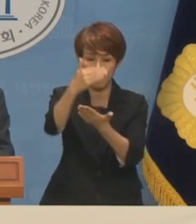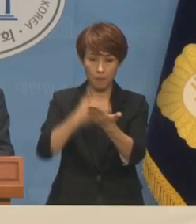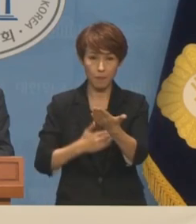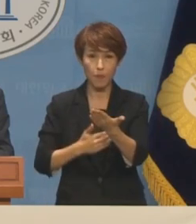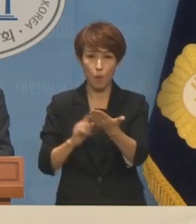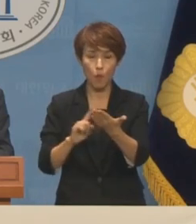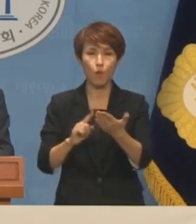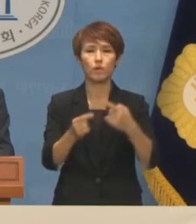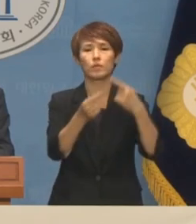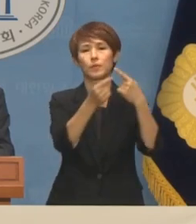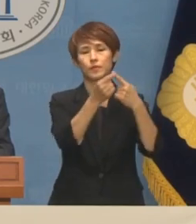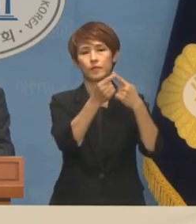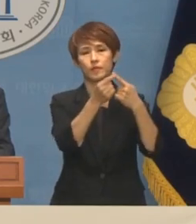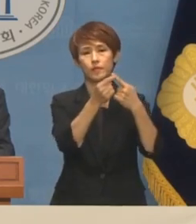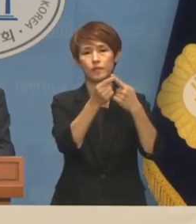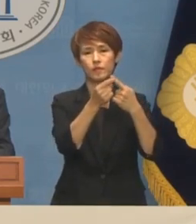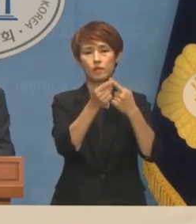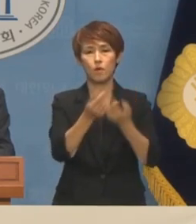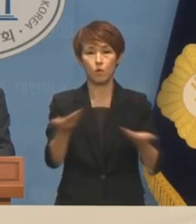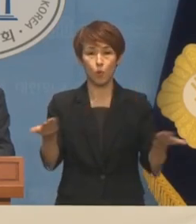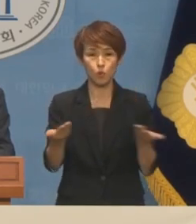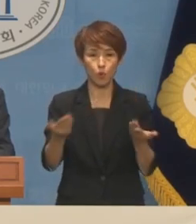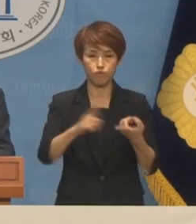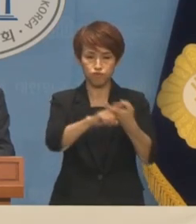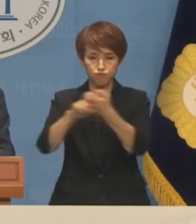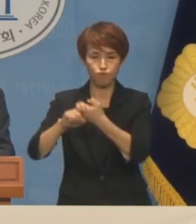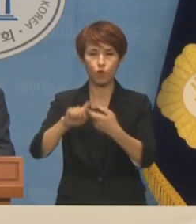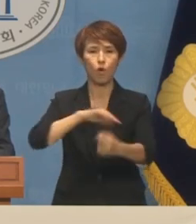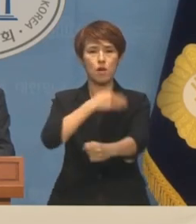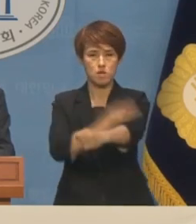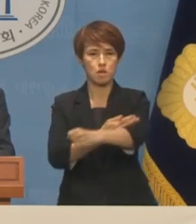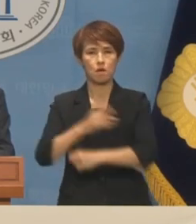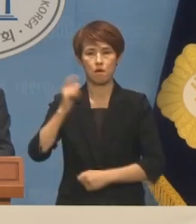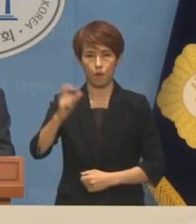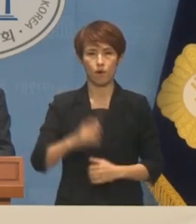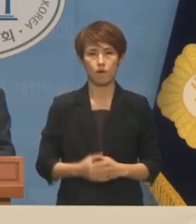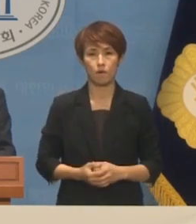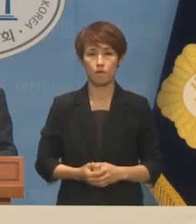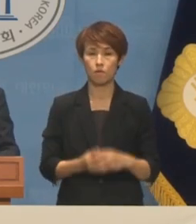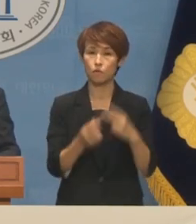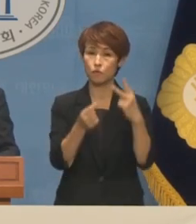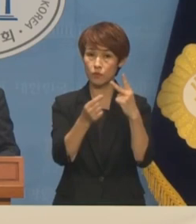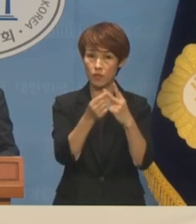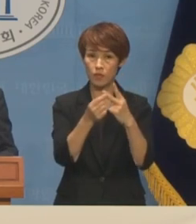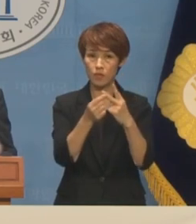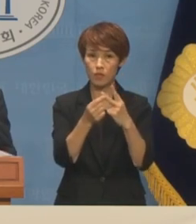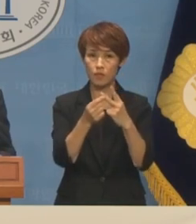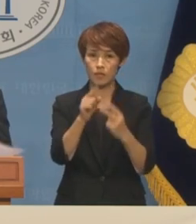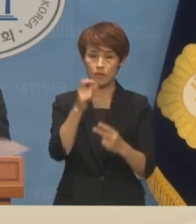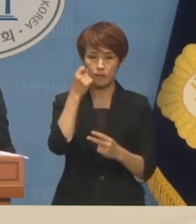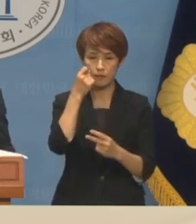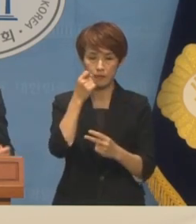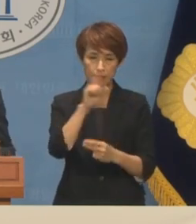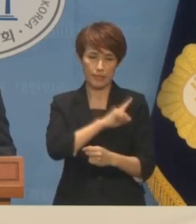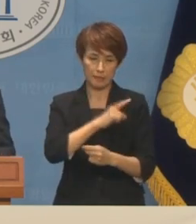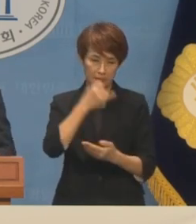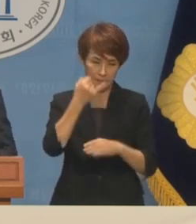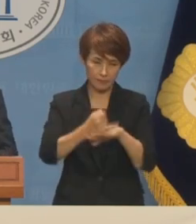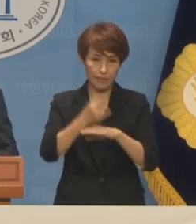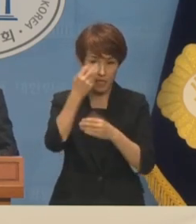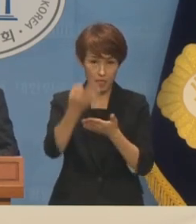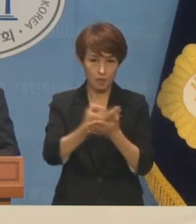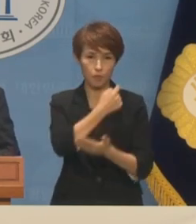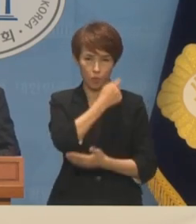법안은 첫째, 노조할 권리 강화법, 둘째, 최저임금 보장